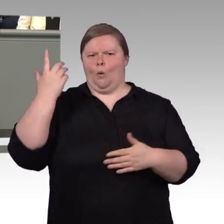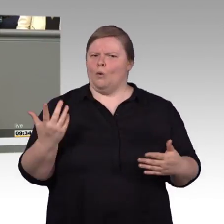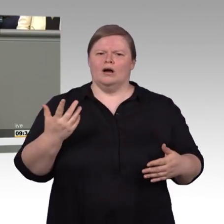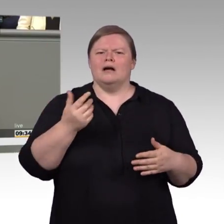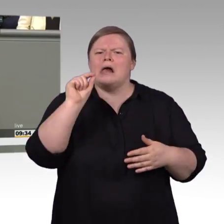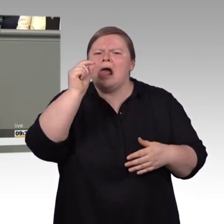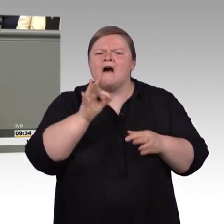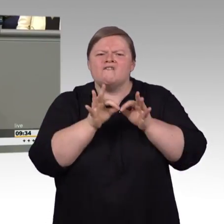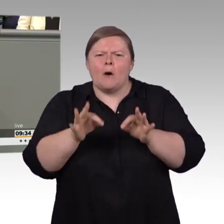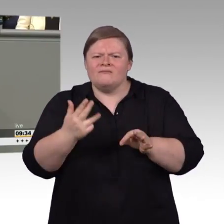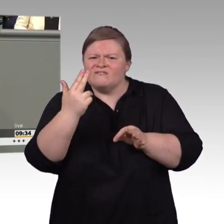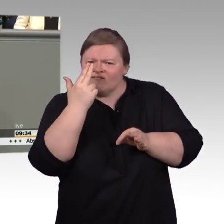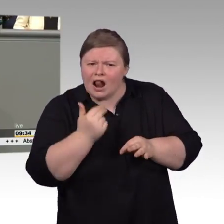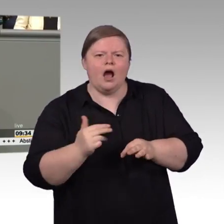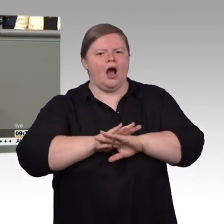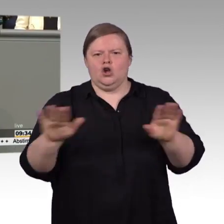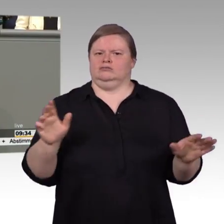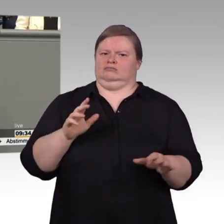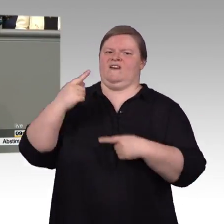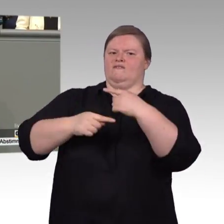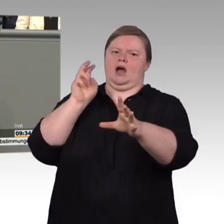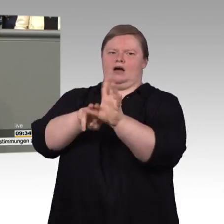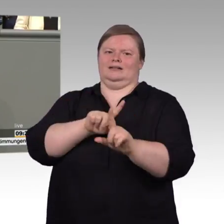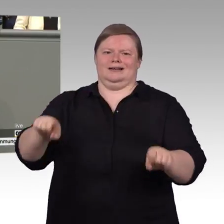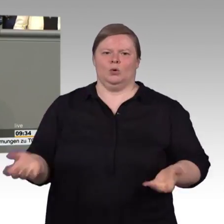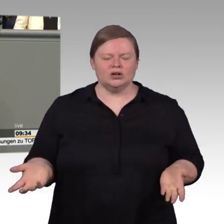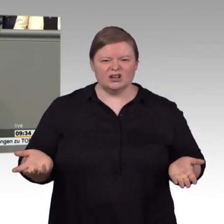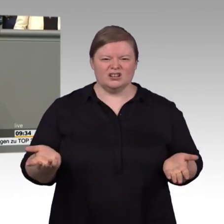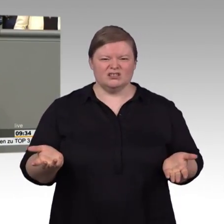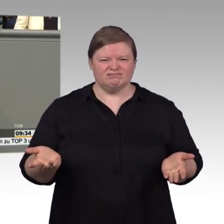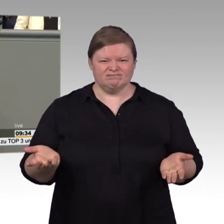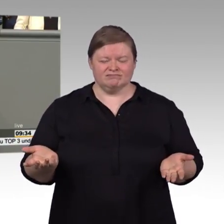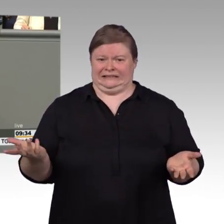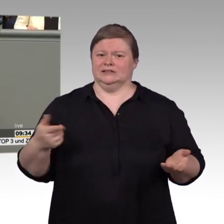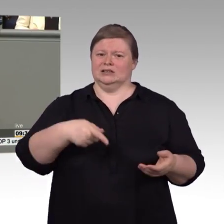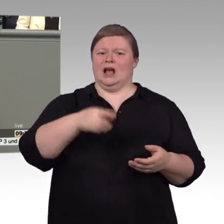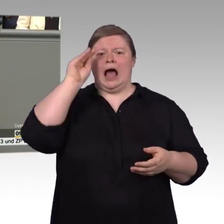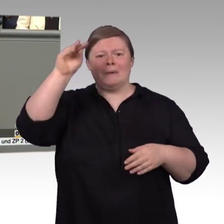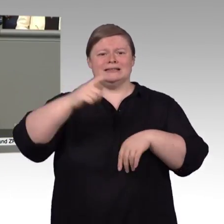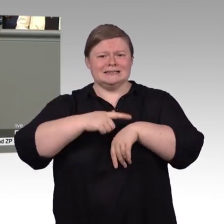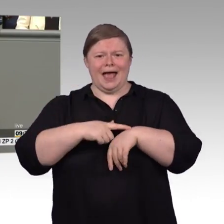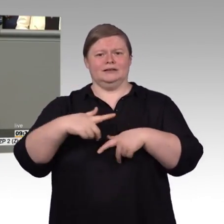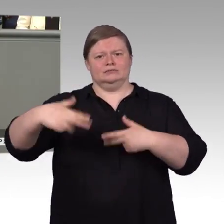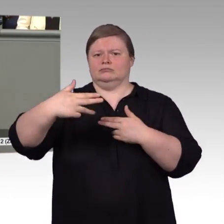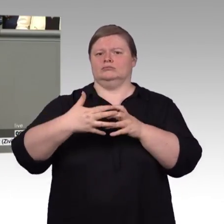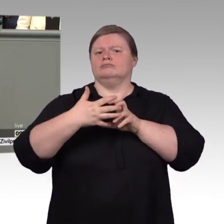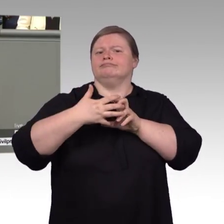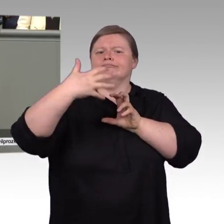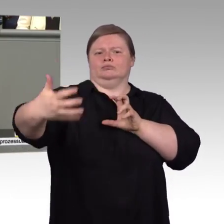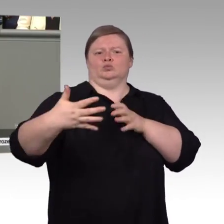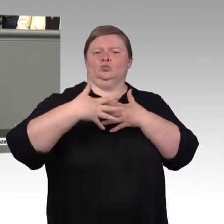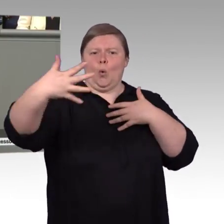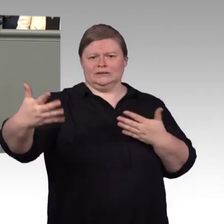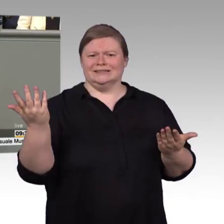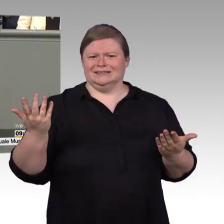so wichtig ist und der Grund ist für Ihre Eile, die wird nach Ihrem Entwurf nicht effektiv gewährleistet. Viele Betroffene